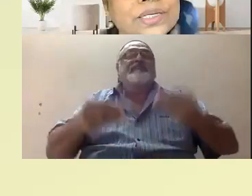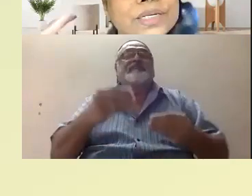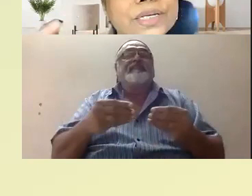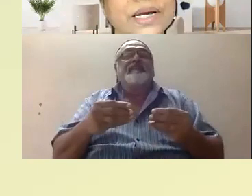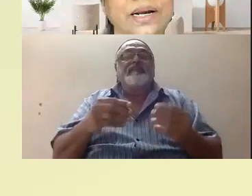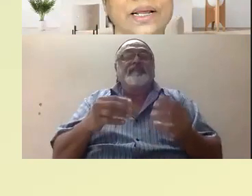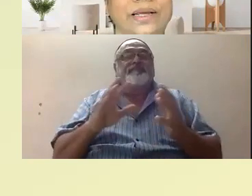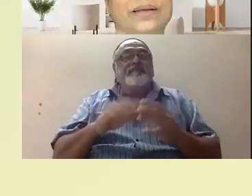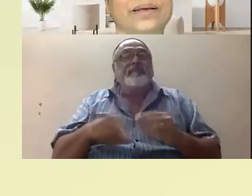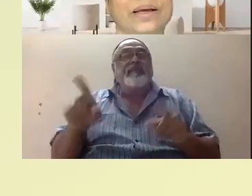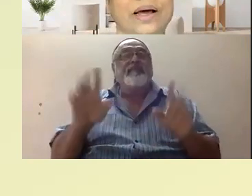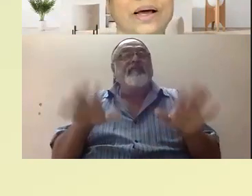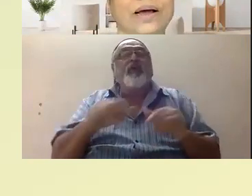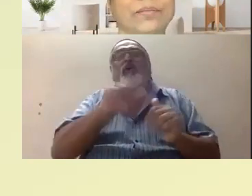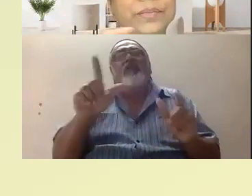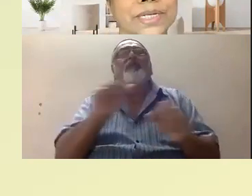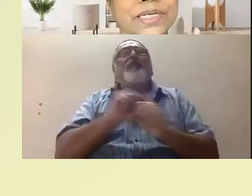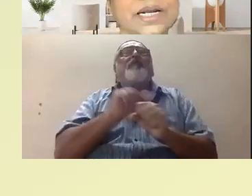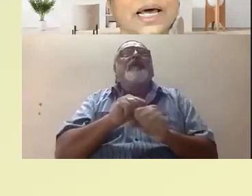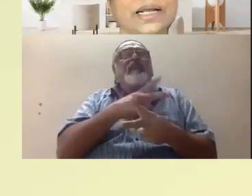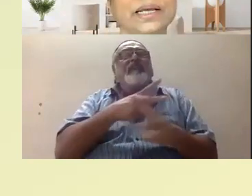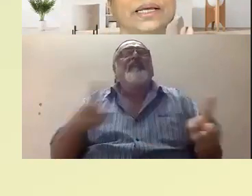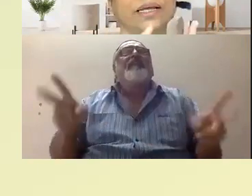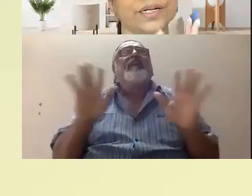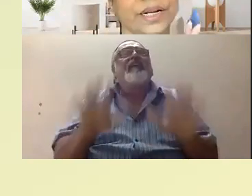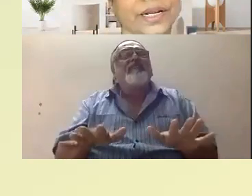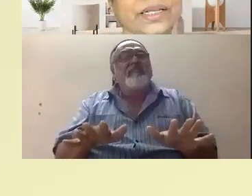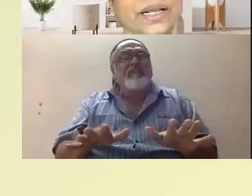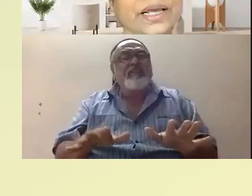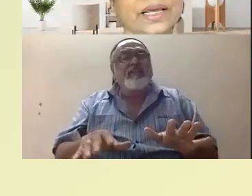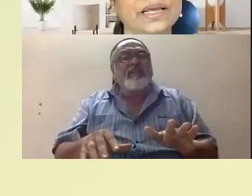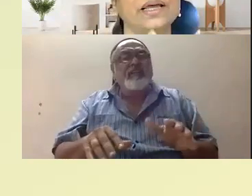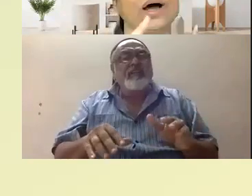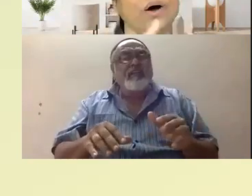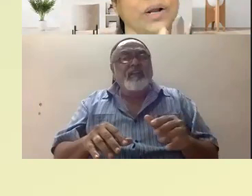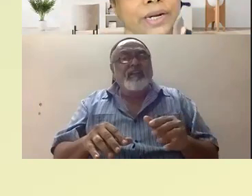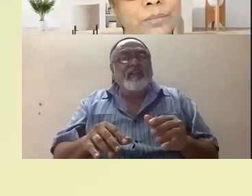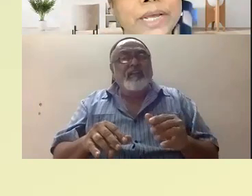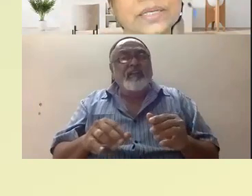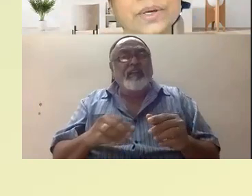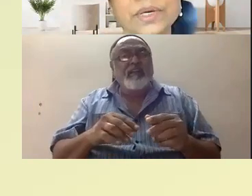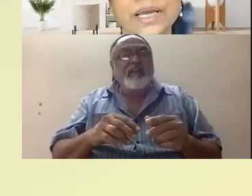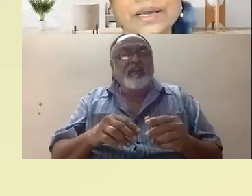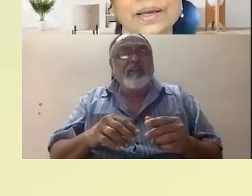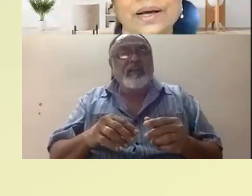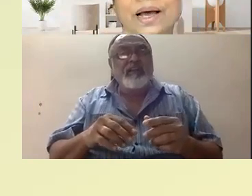हर चीज कर रहे हैं, बिजनेस चला रहे हैं, ट्रेनिंग दे रहे हैं और